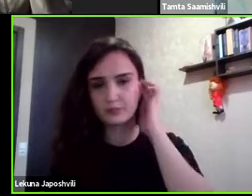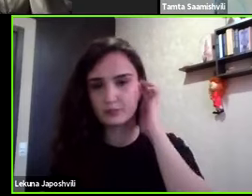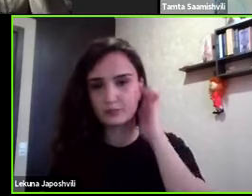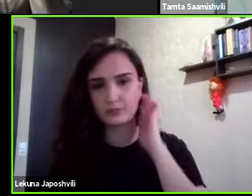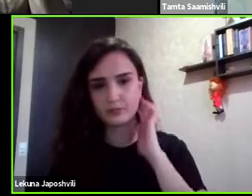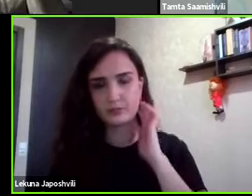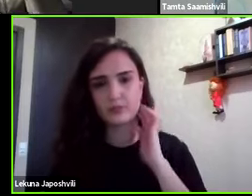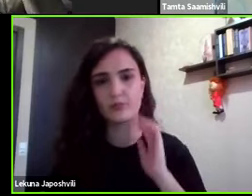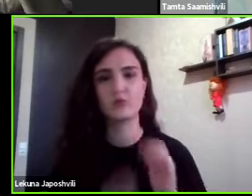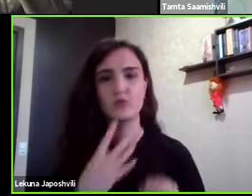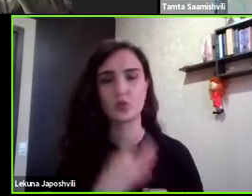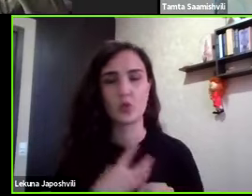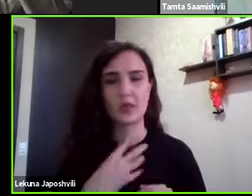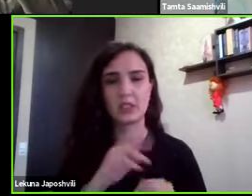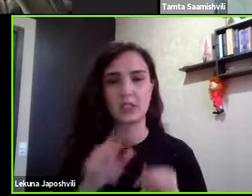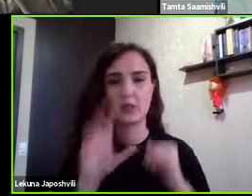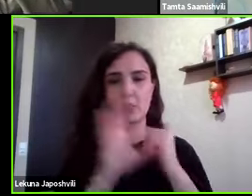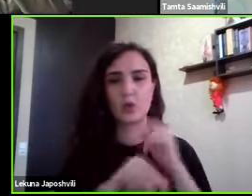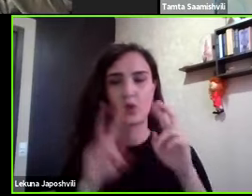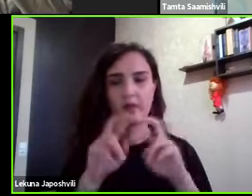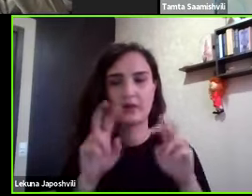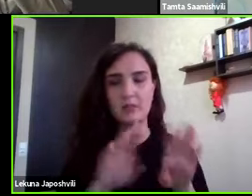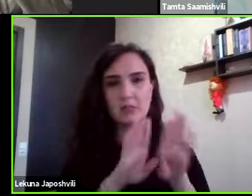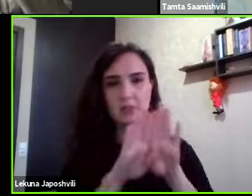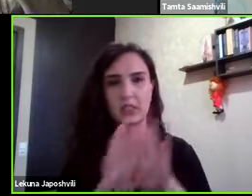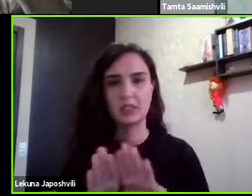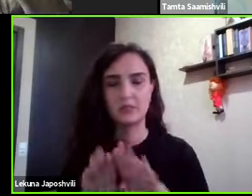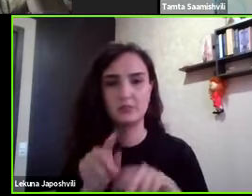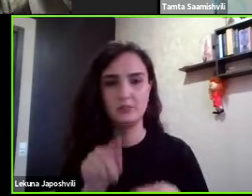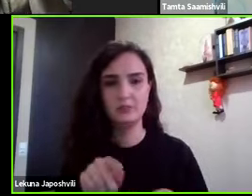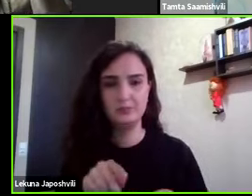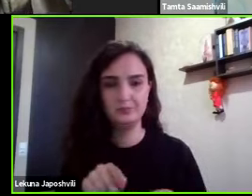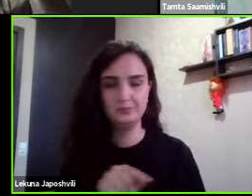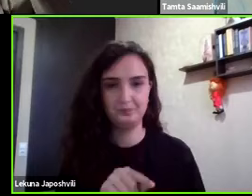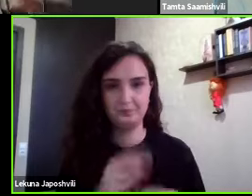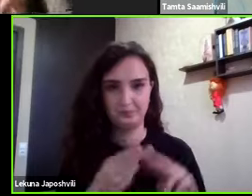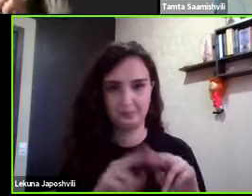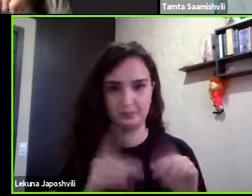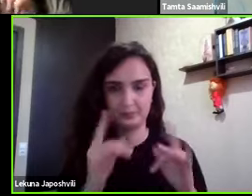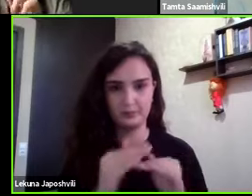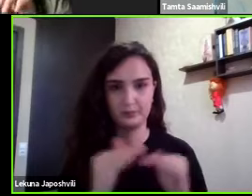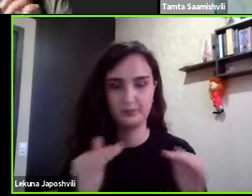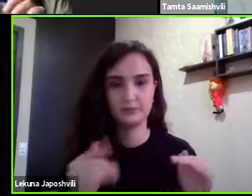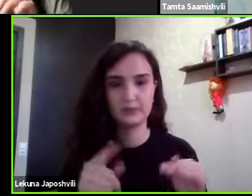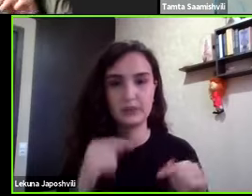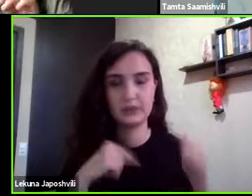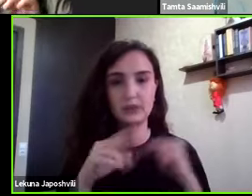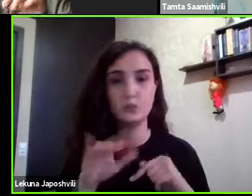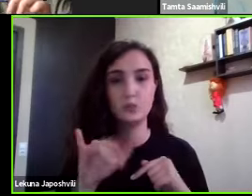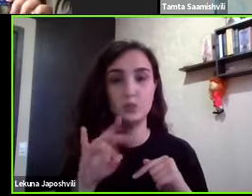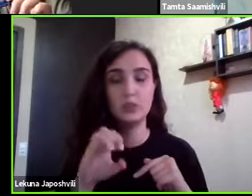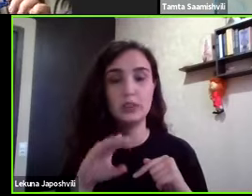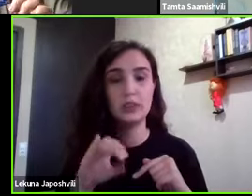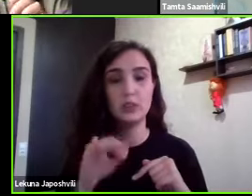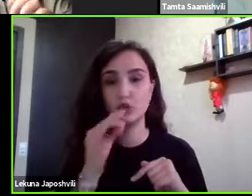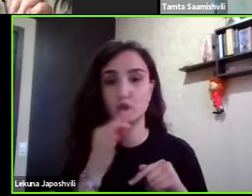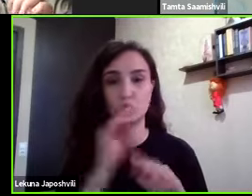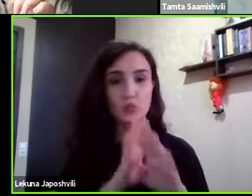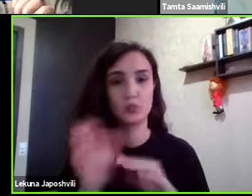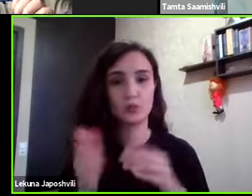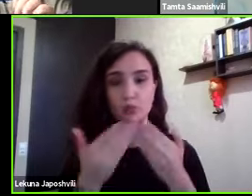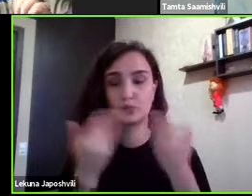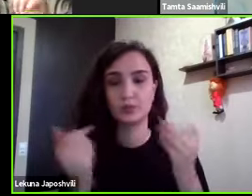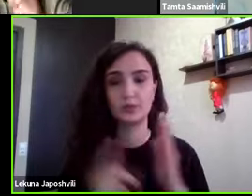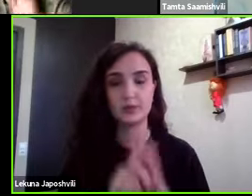საგულისხმო ფაქტია და ესე იგი ბოლო კვლევების მიხედვით, რახან ამ ჩვენ ბავშვებს იმუნური სისტემა ჯერ სულად ჩამოყალიბებული